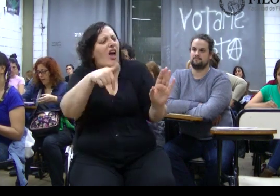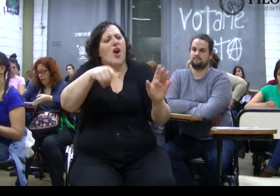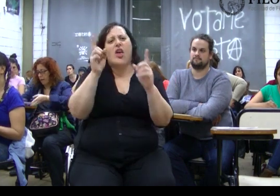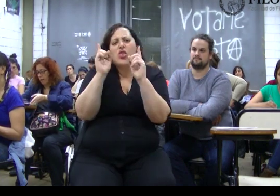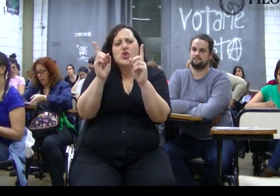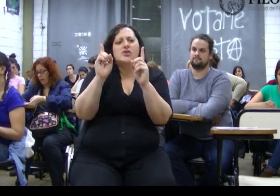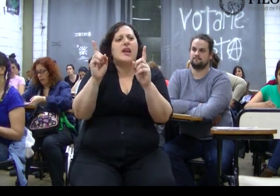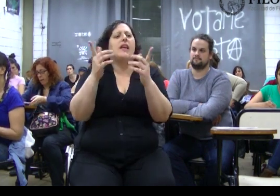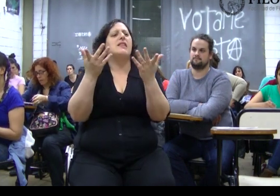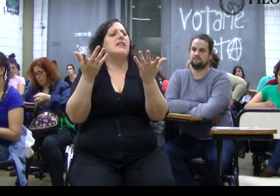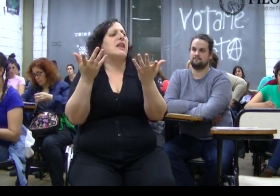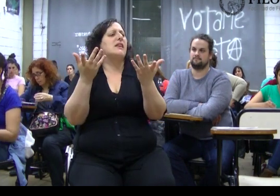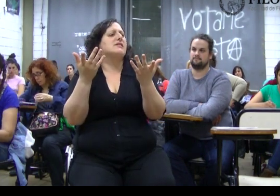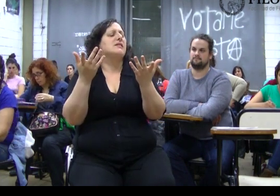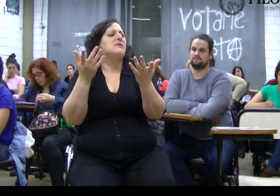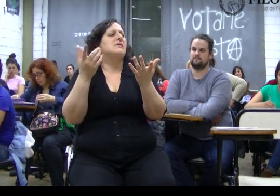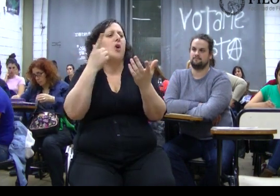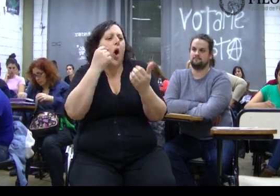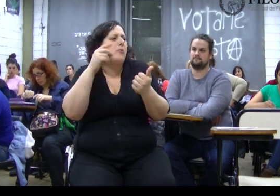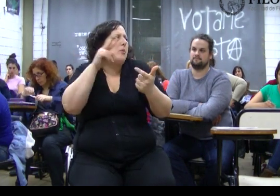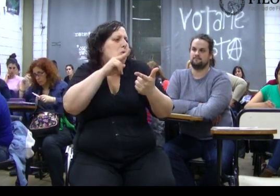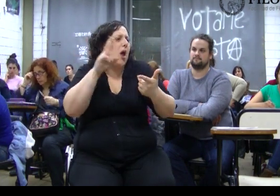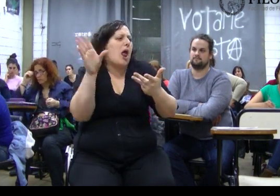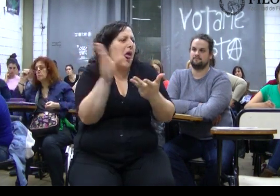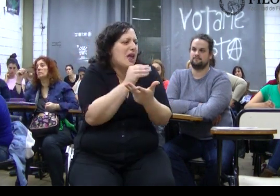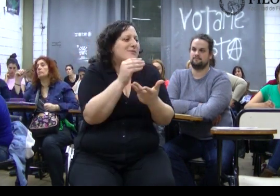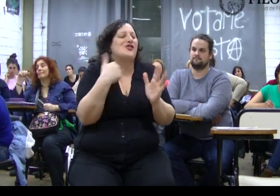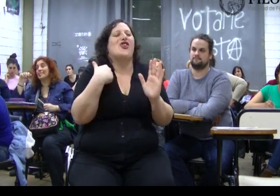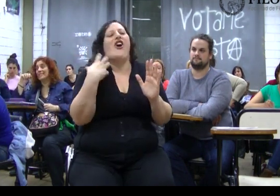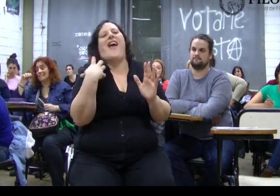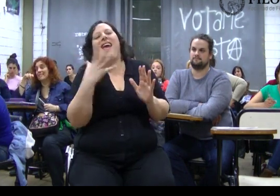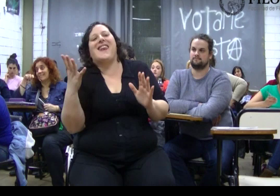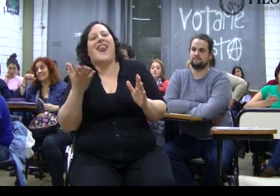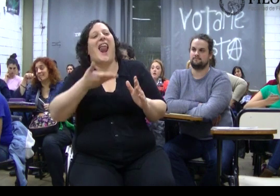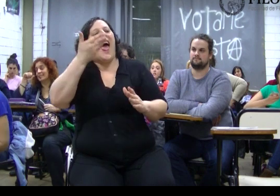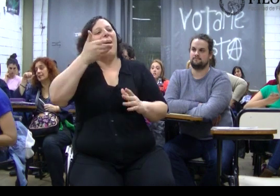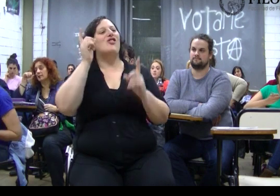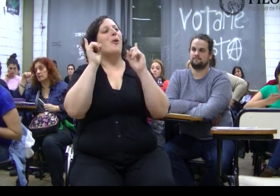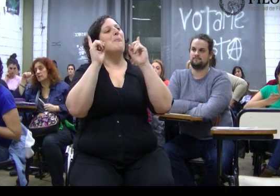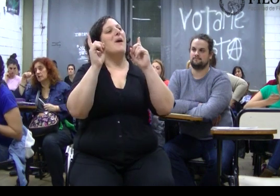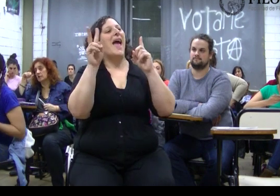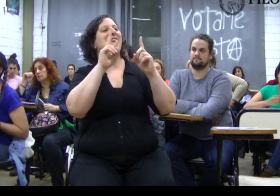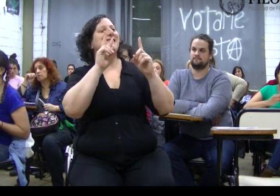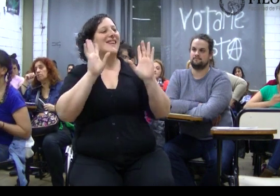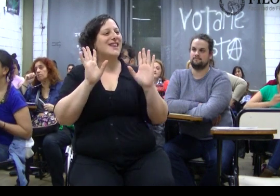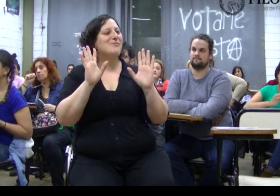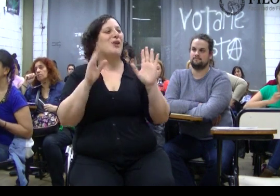y las profesoras y profesores hablan femenino porque todas sabemos que mayoritariamente son grupos femeninos,